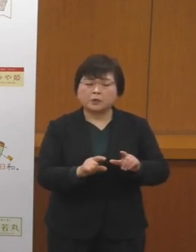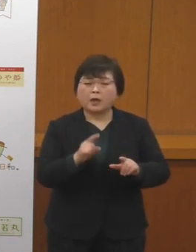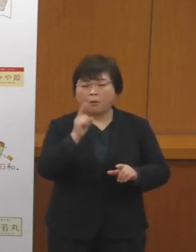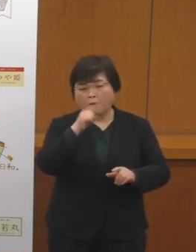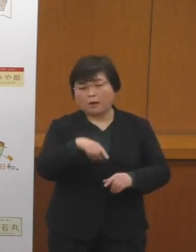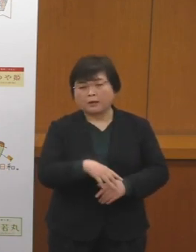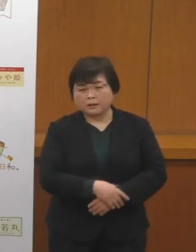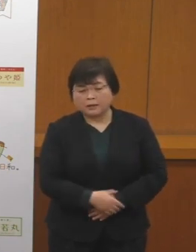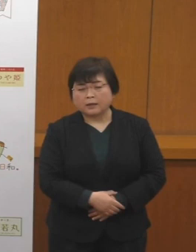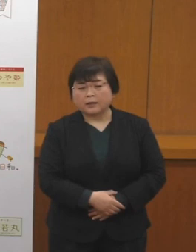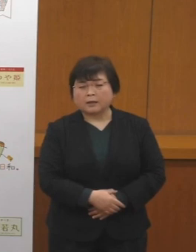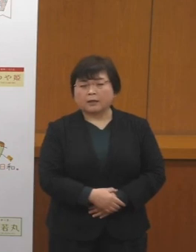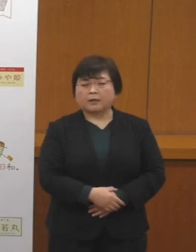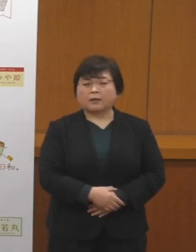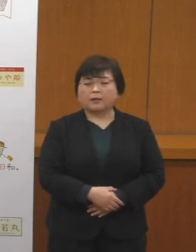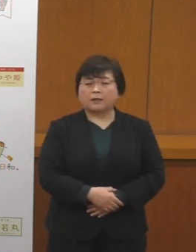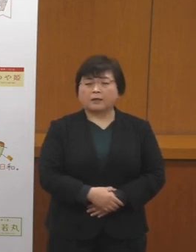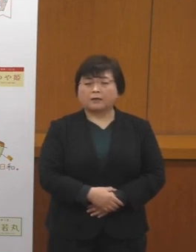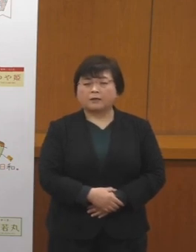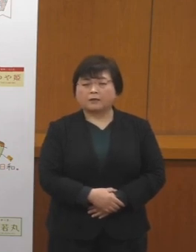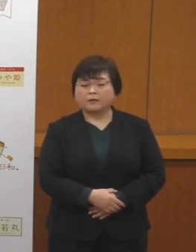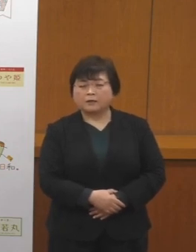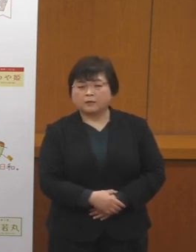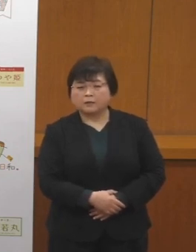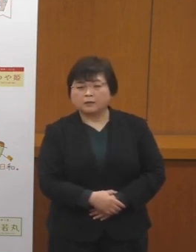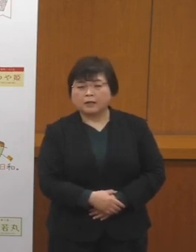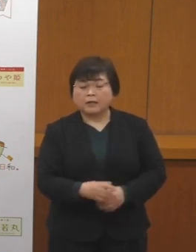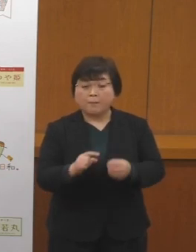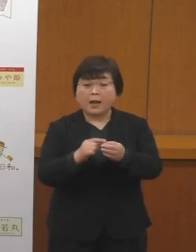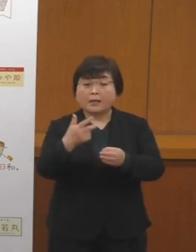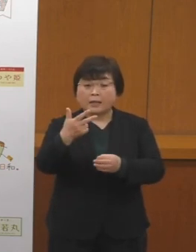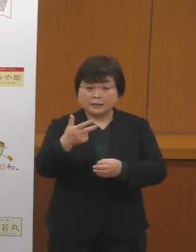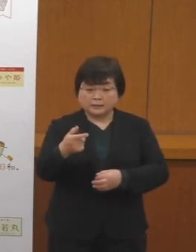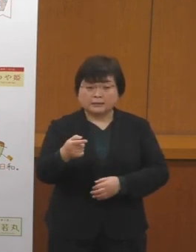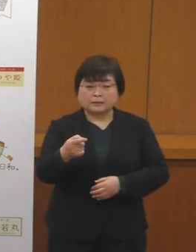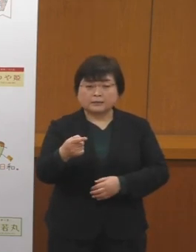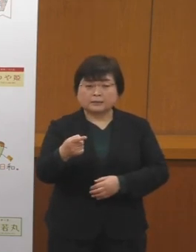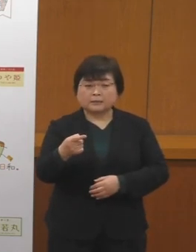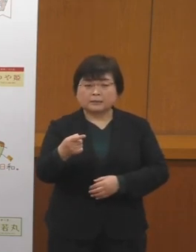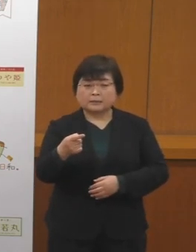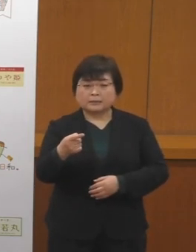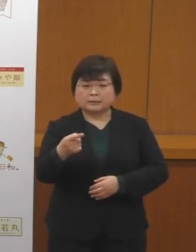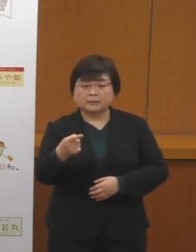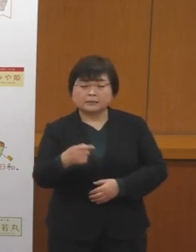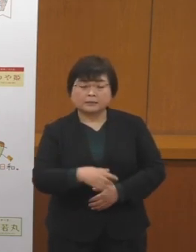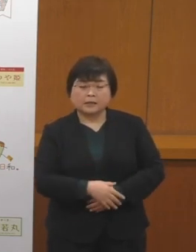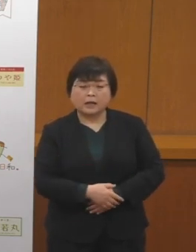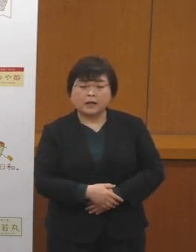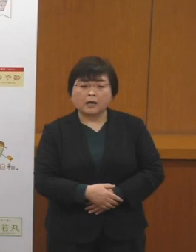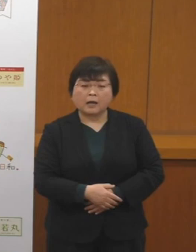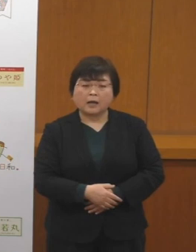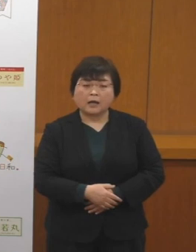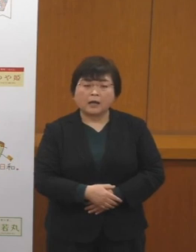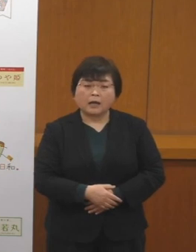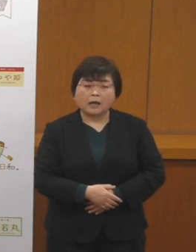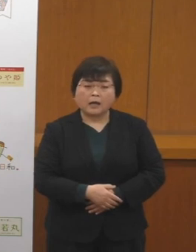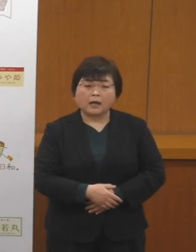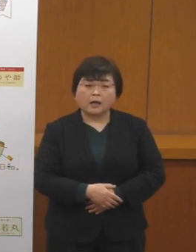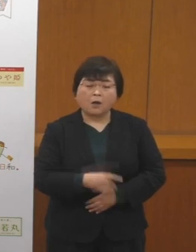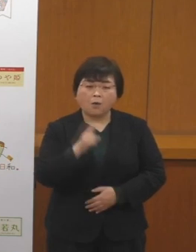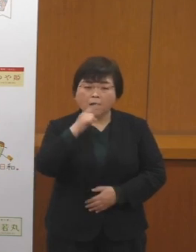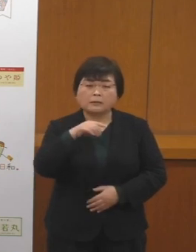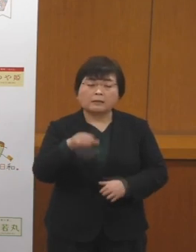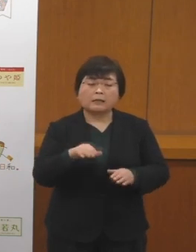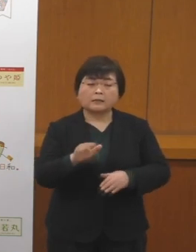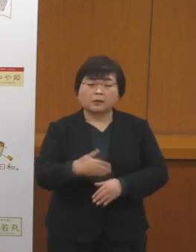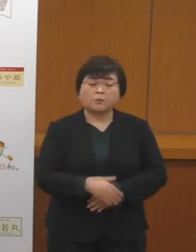まして特に都市部の山形市なんかでは大きく下がったということでした